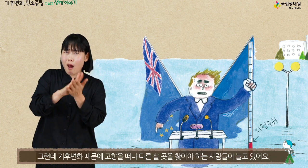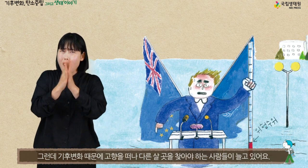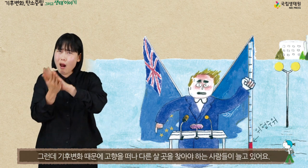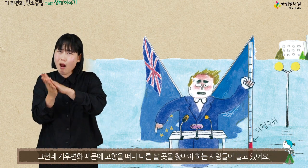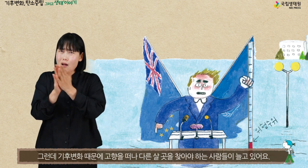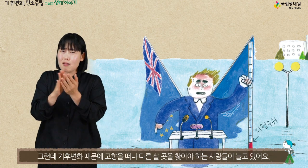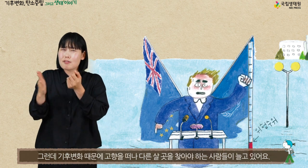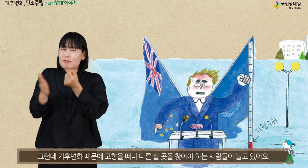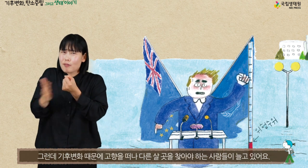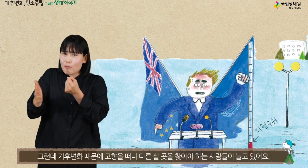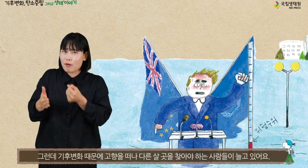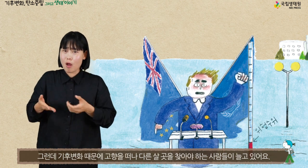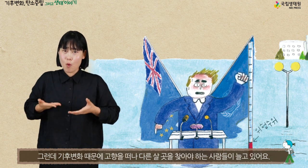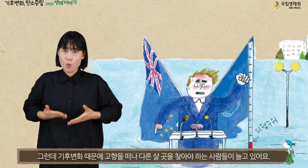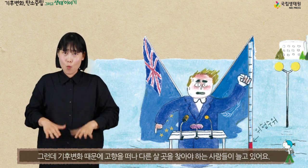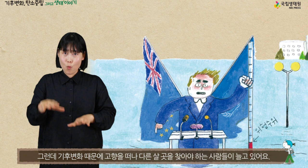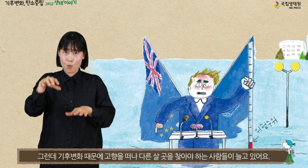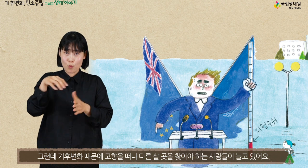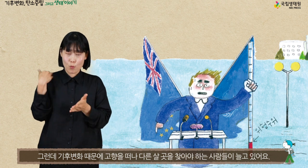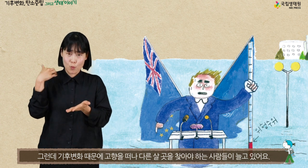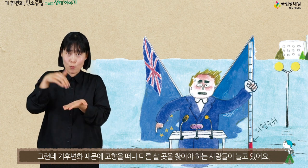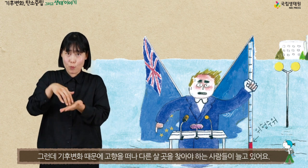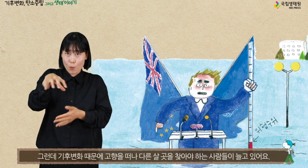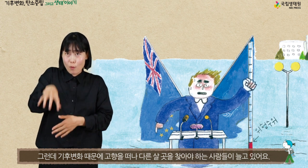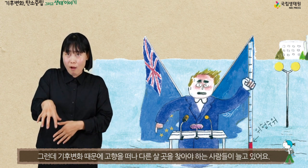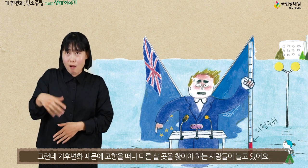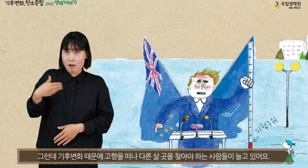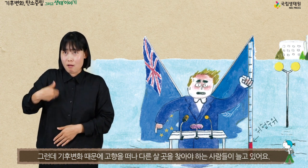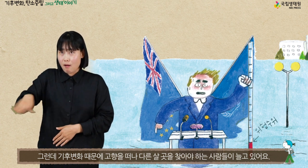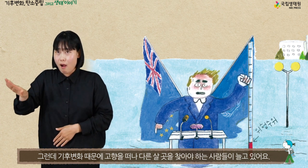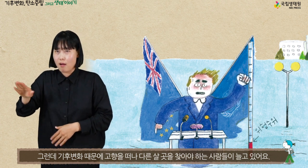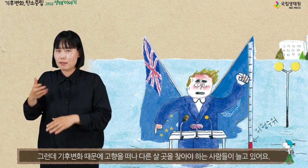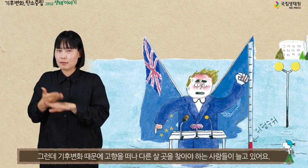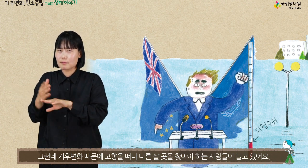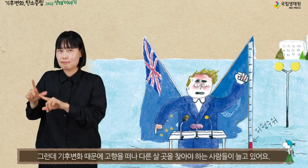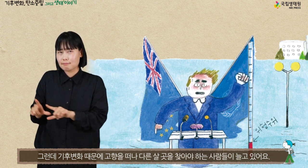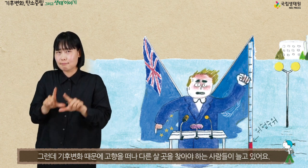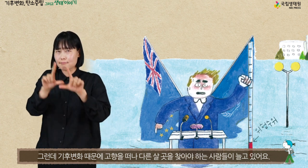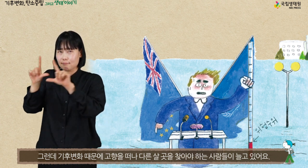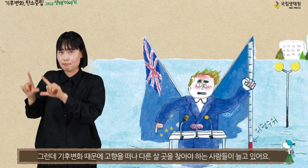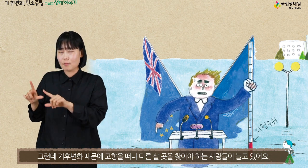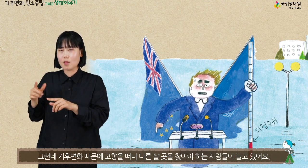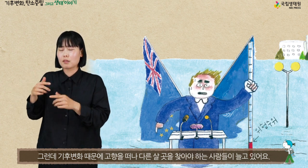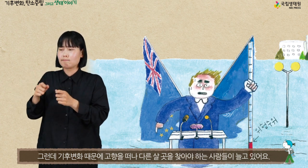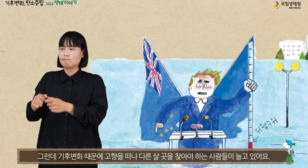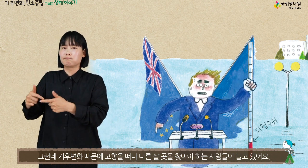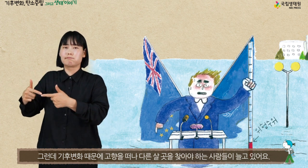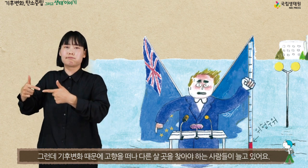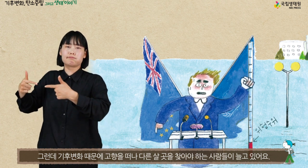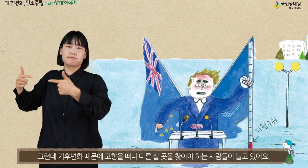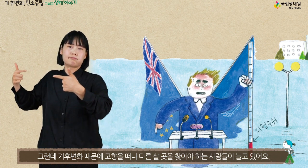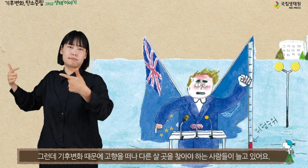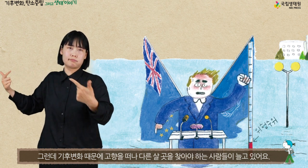그런데 기후 변화 때문에 고향을 떠나 다른 살 곳을 찾아야 하는 사람들이 늘고 있어요.